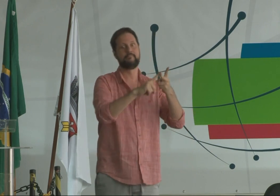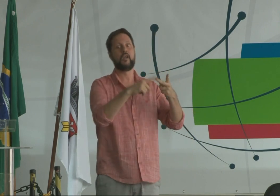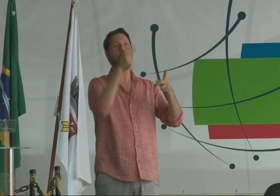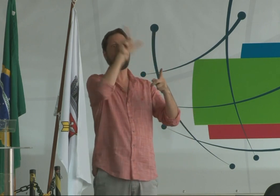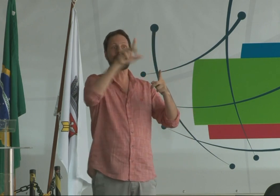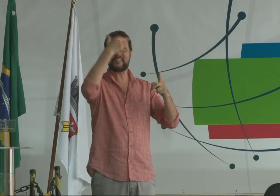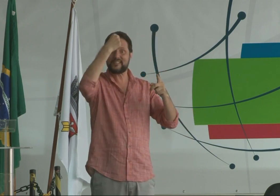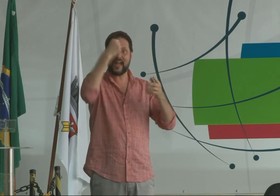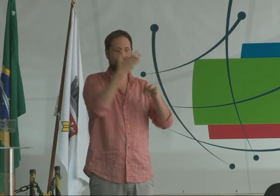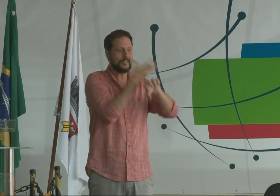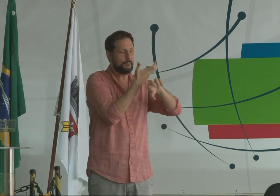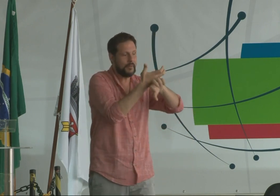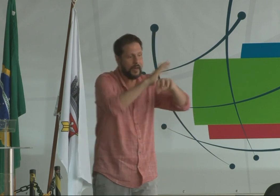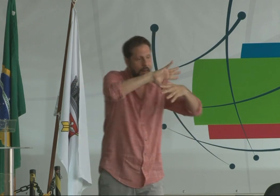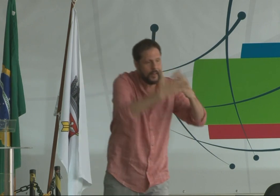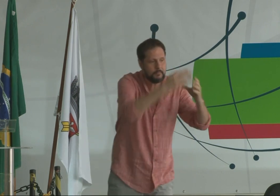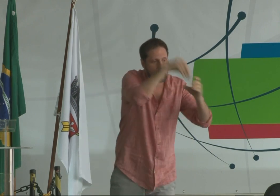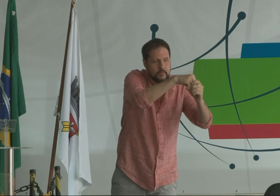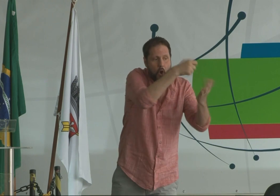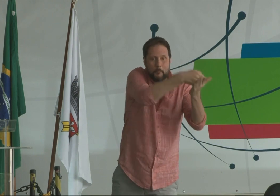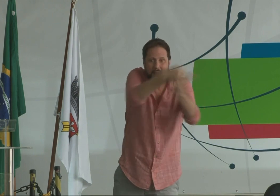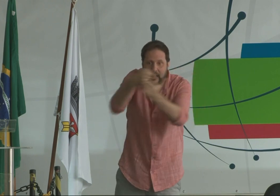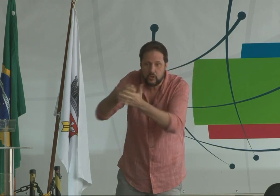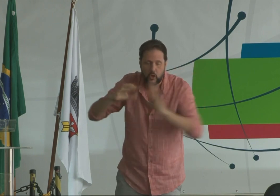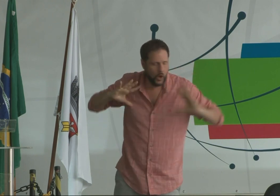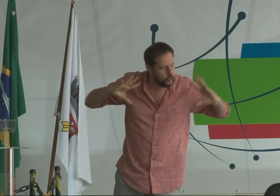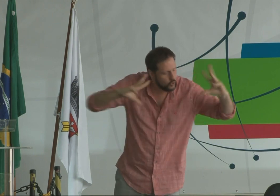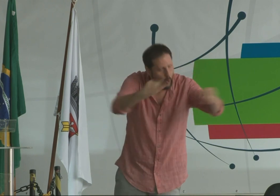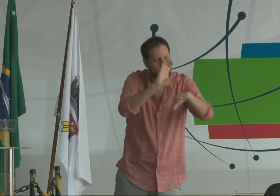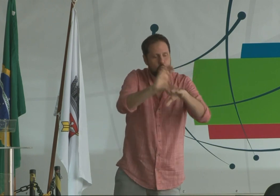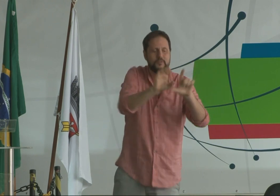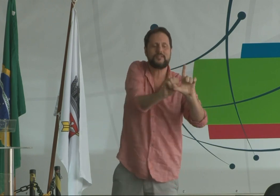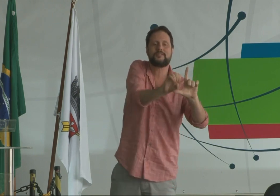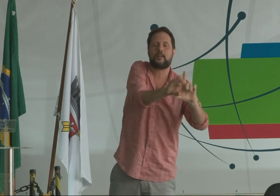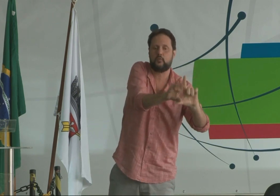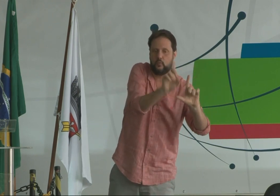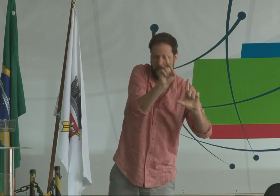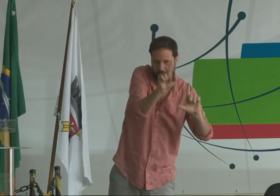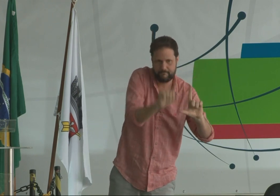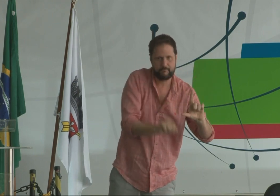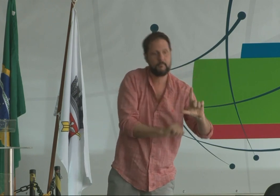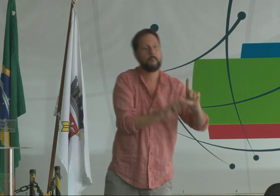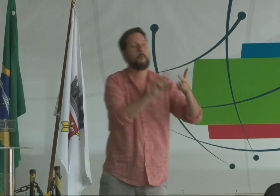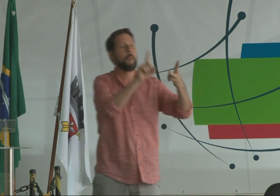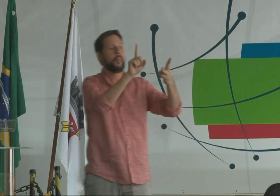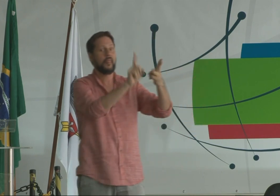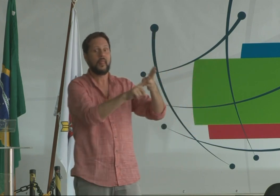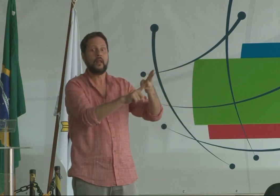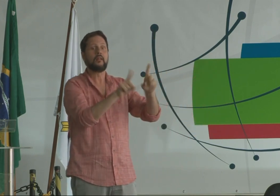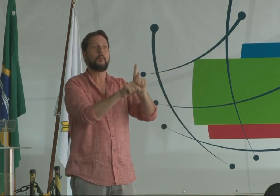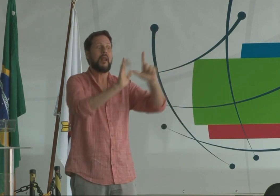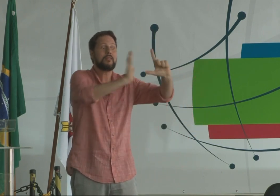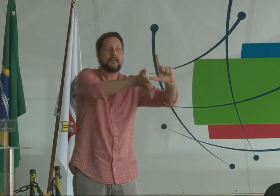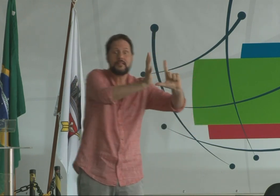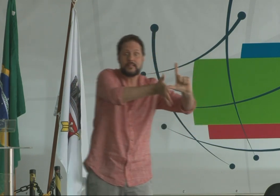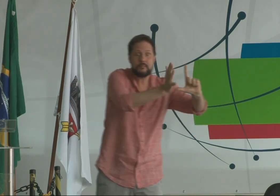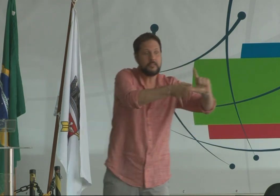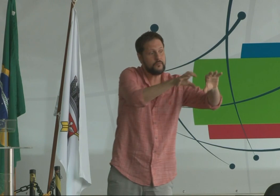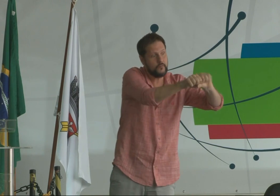Porque aqui a gente tem uma legislação que reconhece a língua de sinais, a gente tem a presença da LIBRAS como disciplina obrigatória, a gente tem a